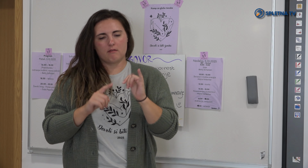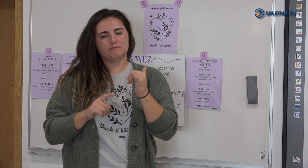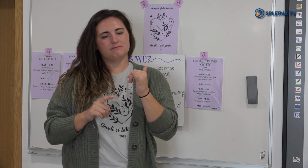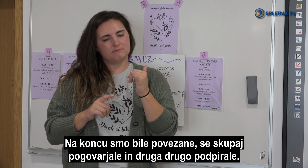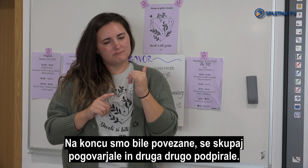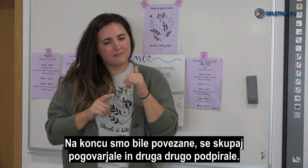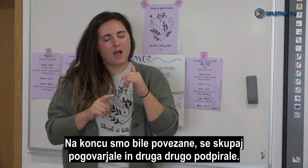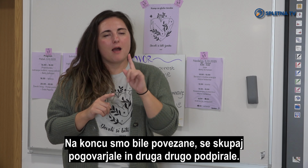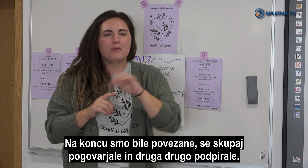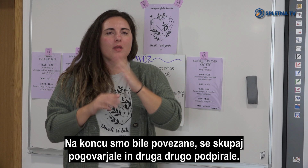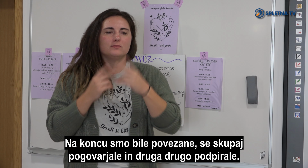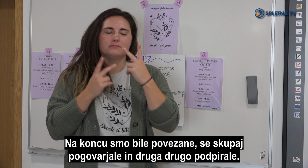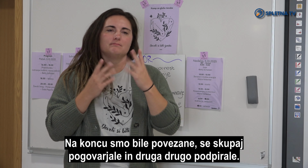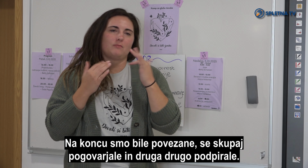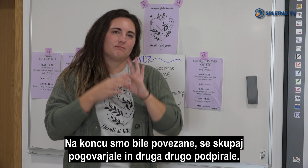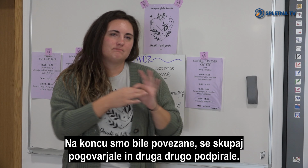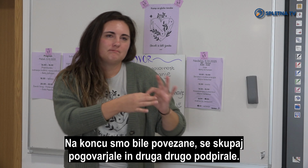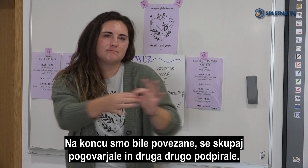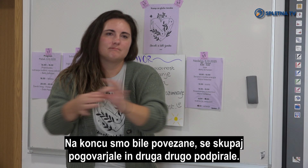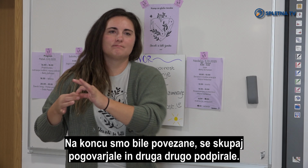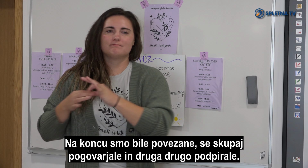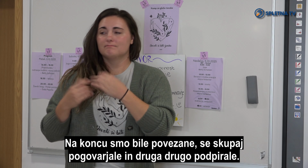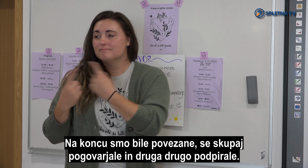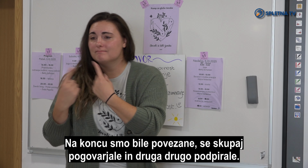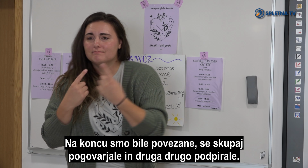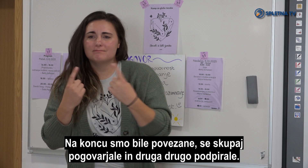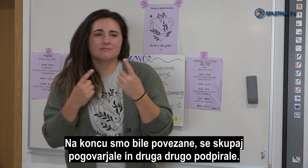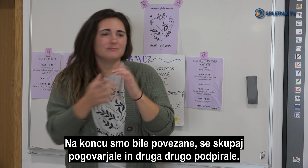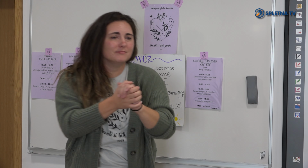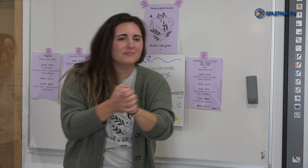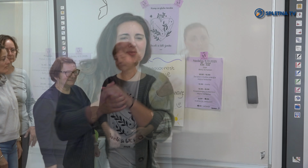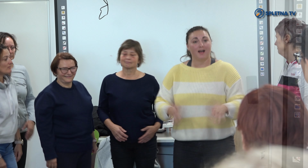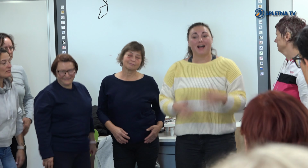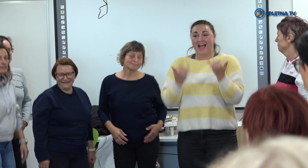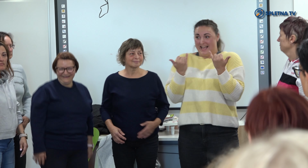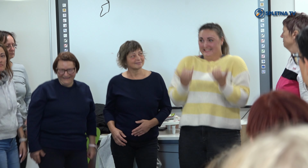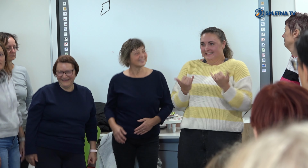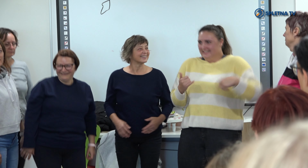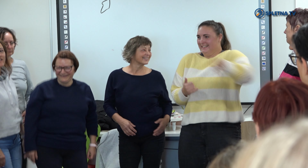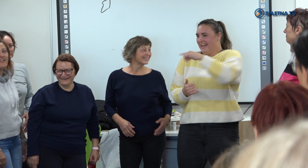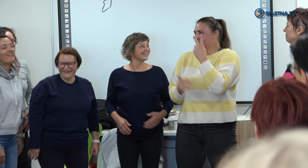Na koncu smo bile povezane, se skupaj pogovarjale in druga drugo podpirale.